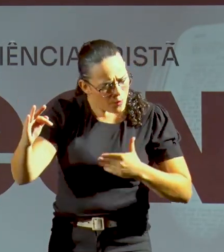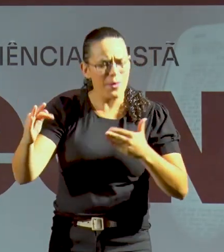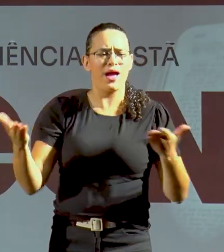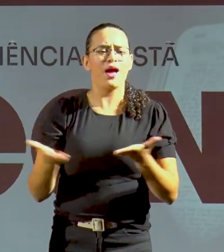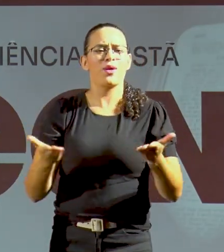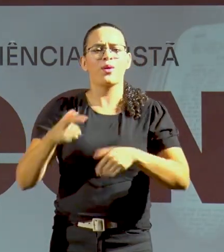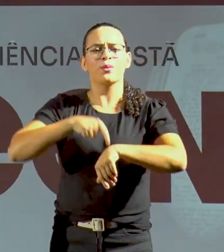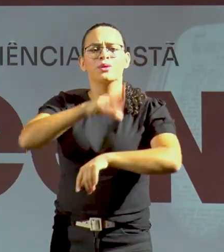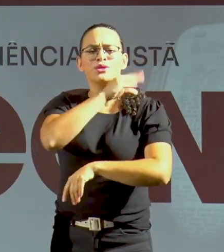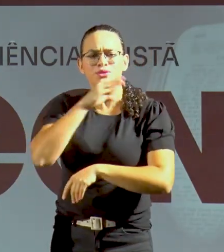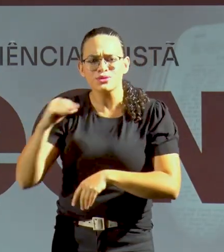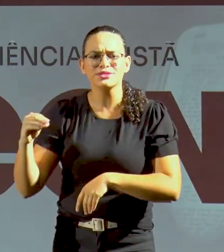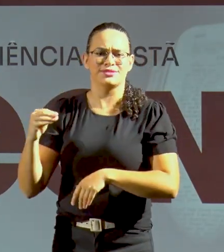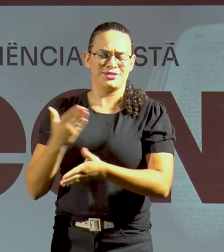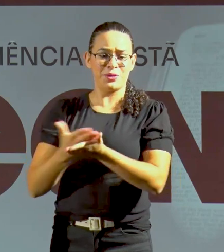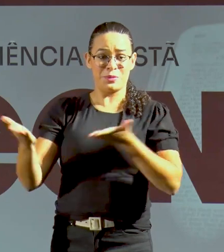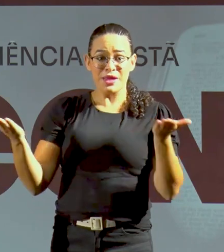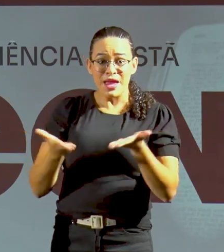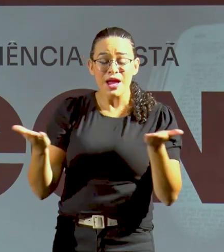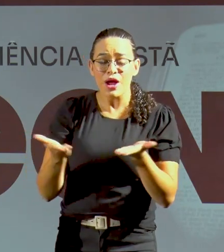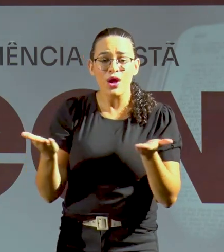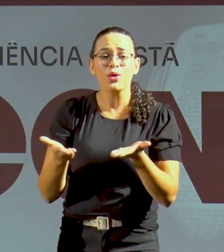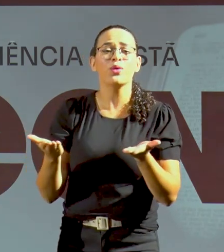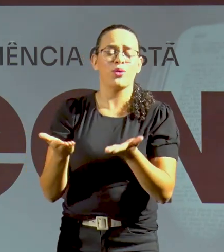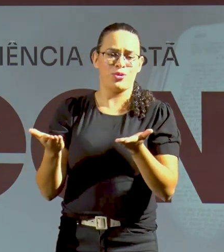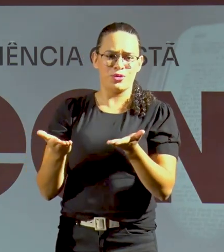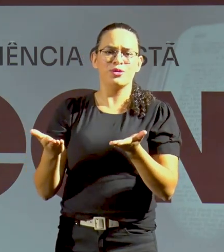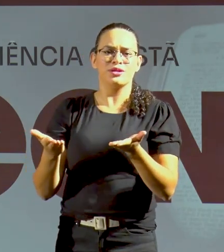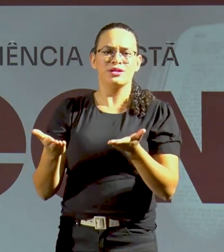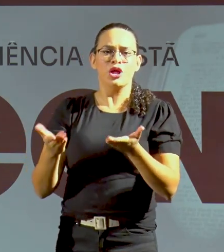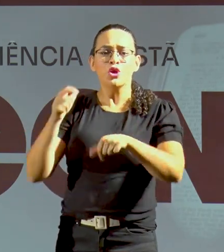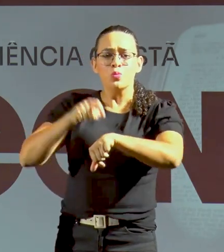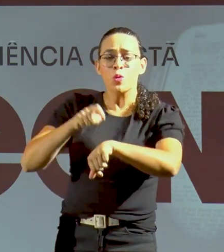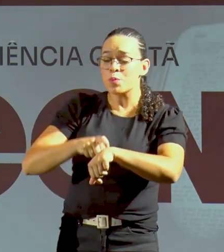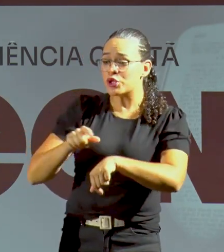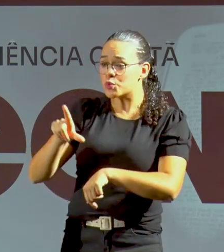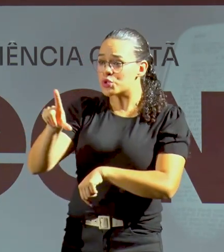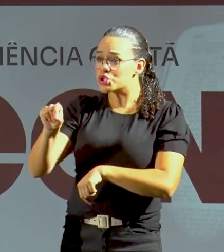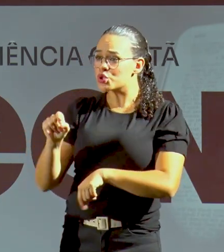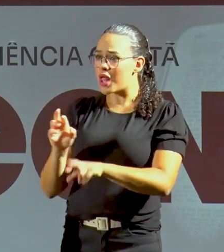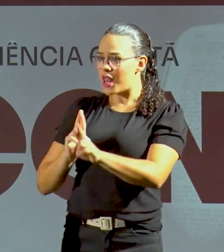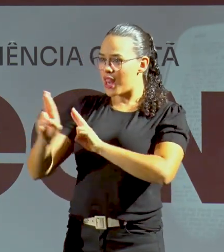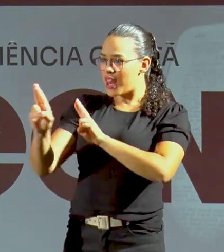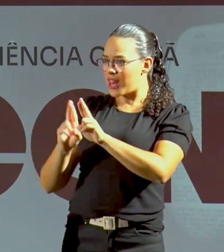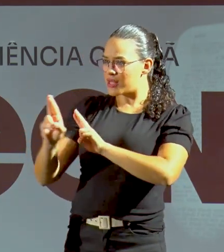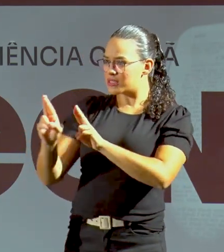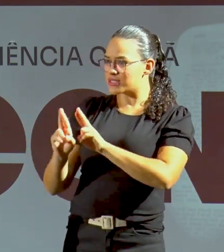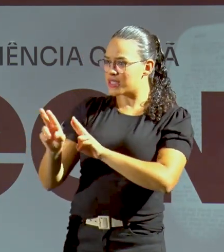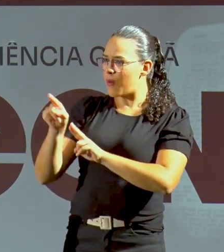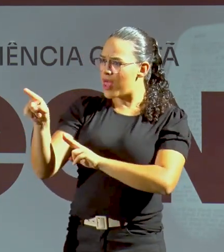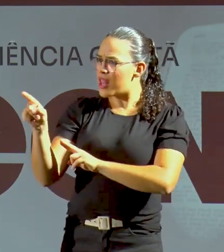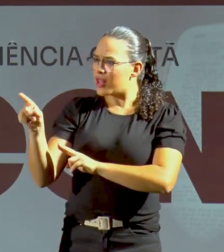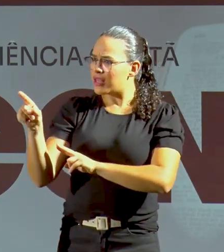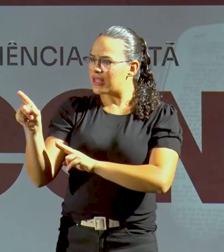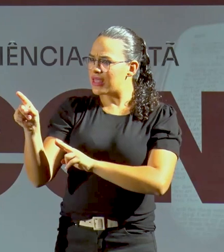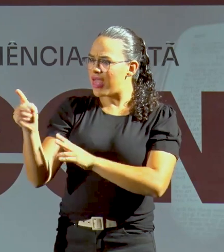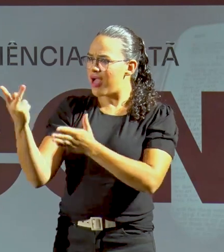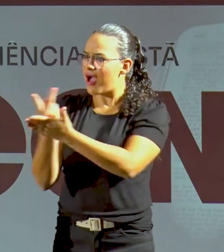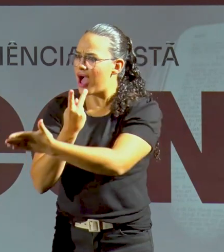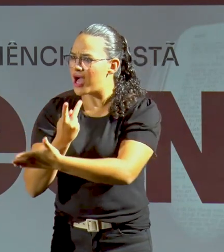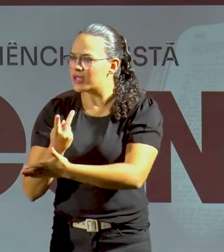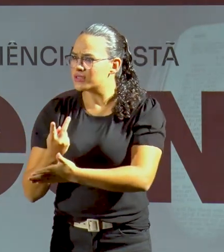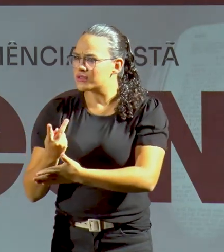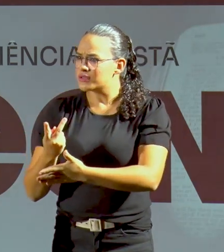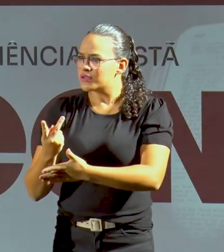agora na adolescência começa inclusive com a escolha talvez de não se relacionar com alguém isso já tem a ver com a sua